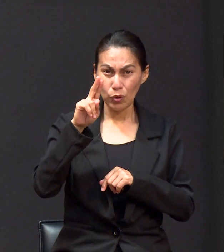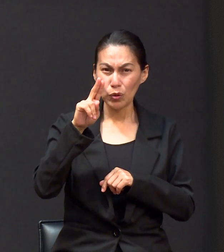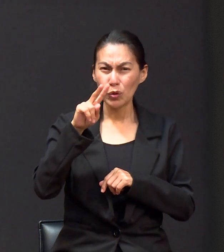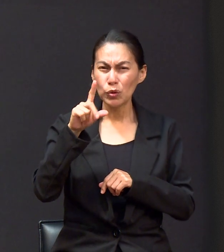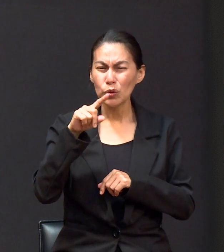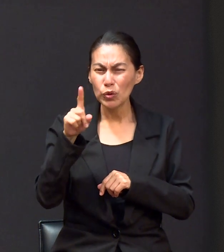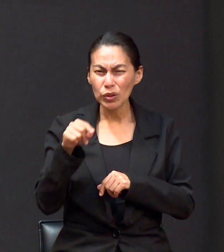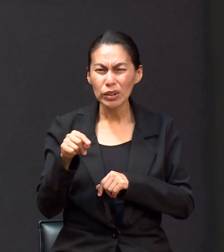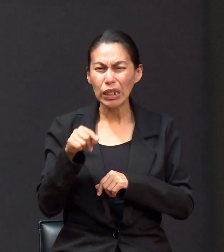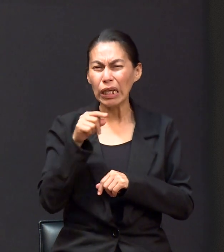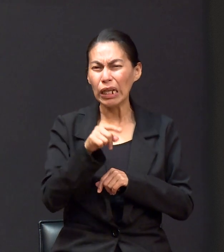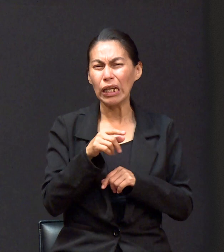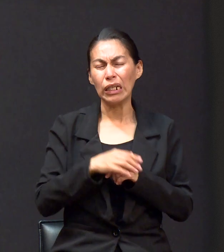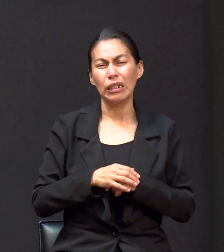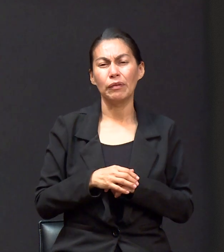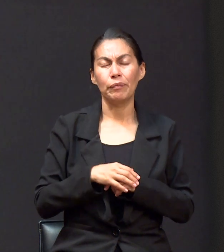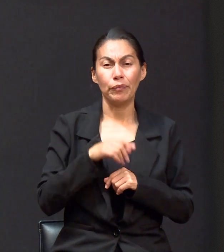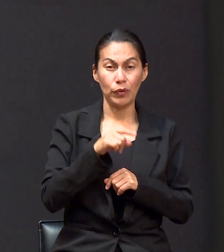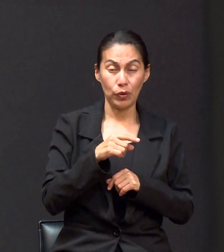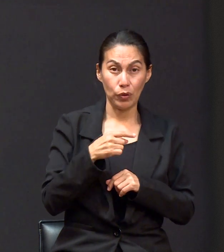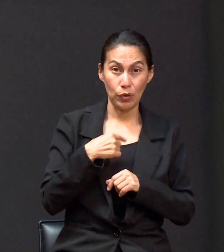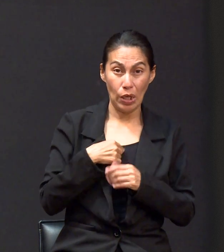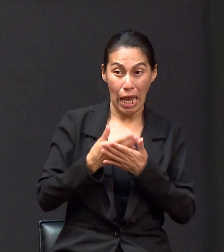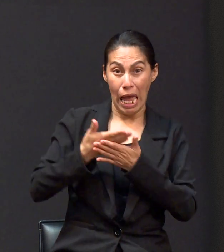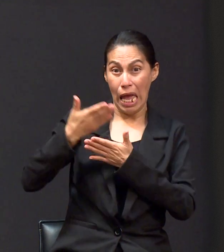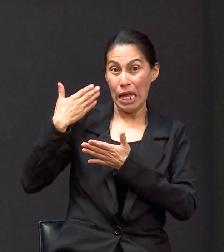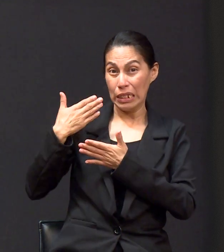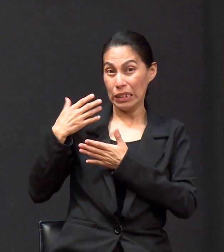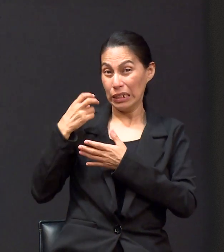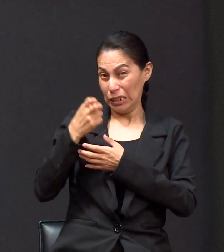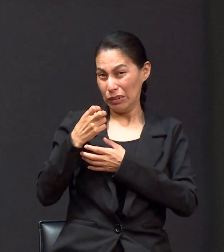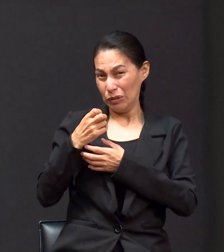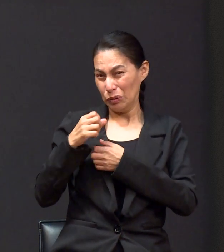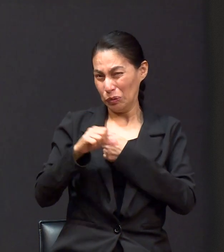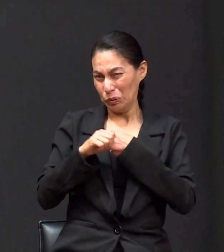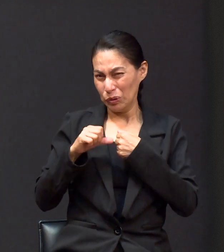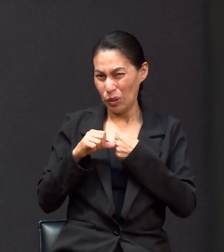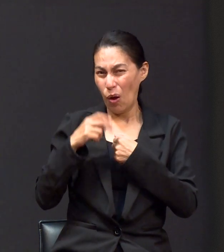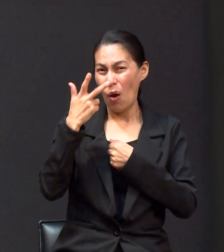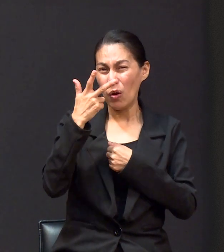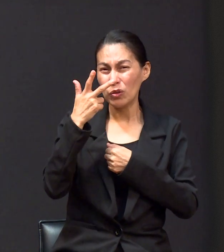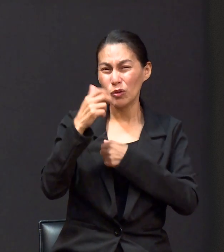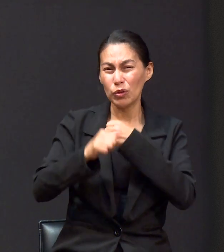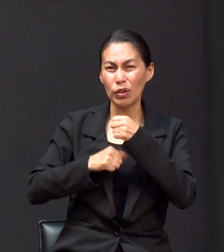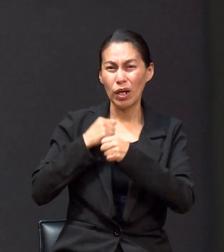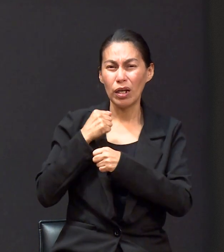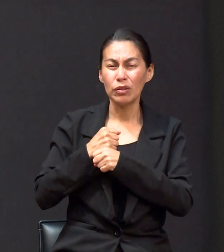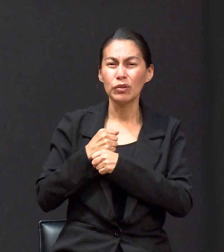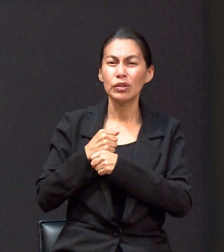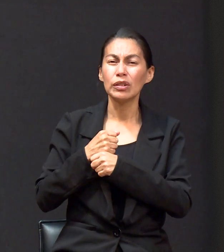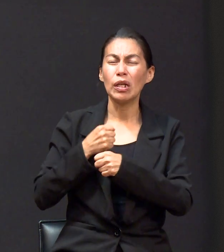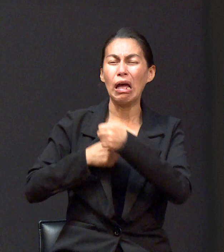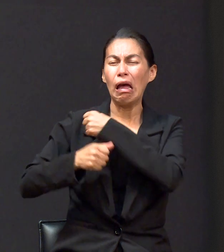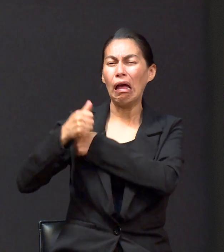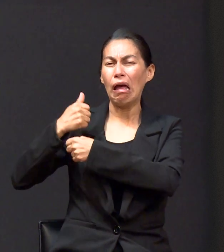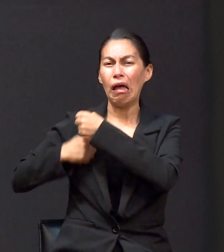Bueno, ya De ahí estamos. tengo 8 años en recuperación. Eso fue en el 2016.